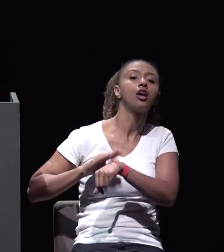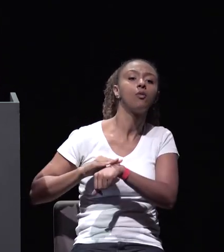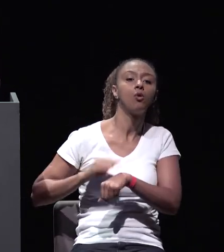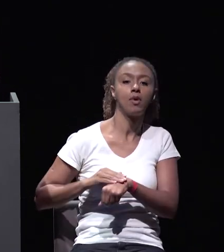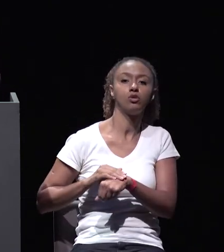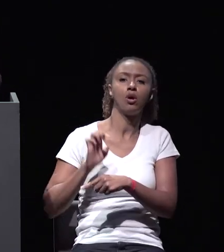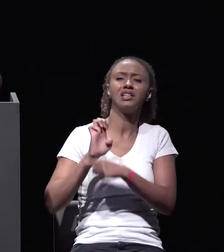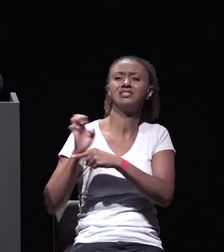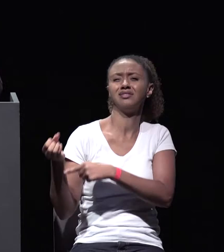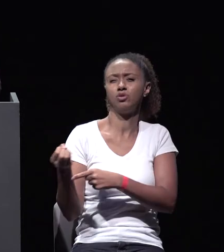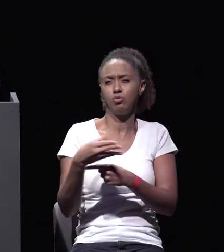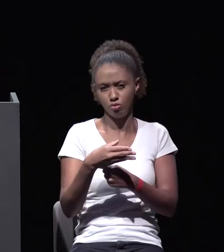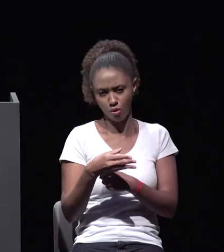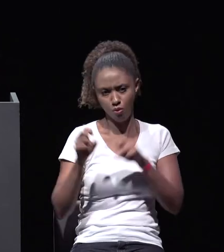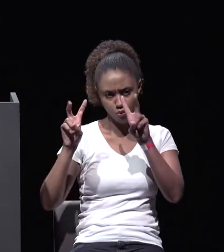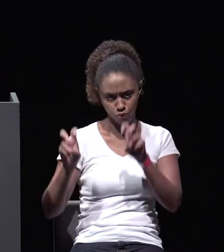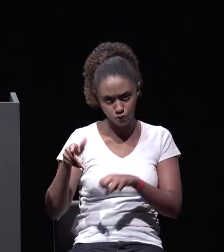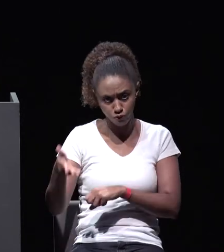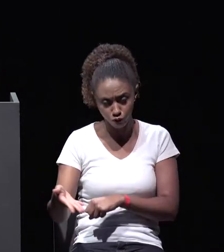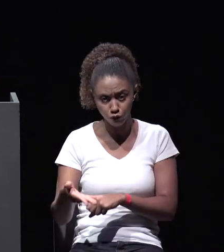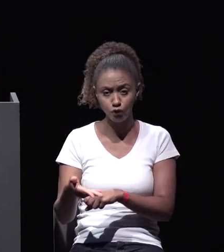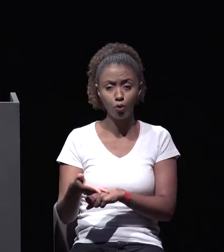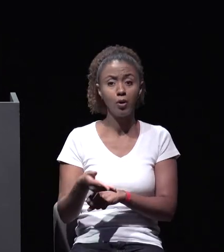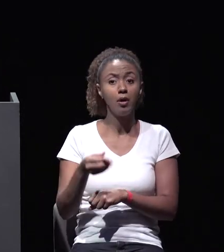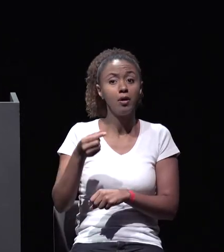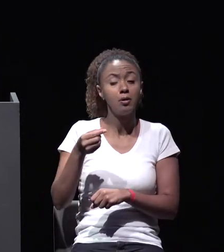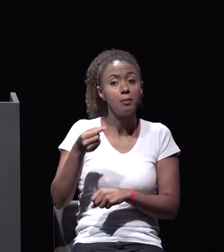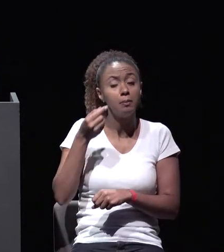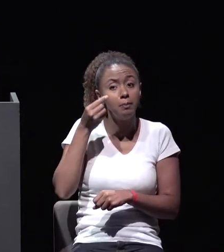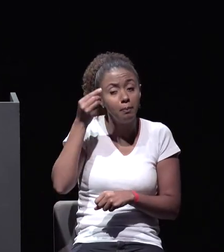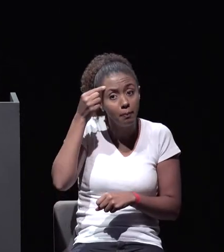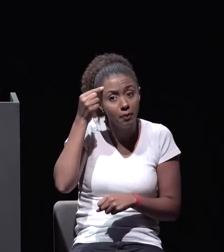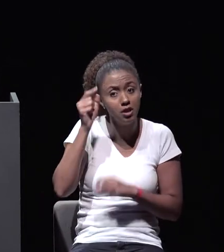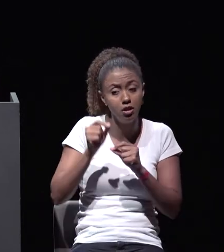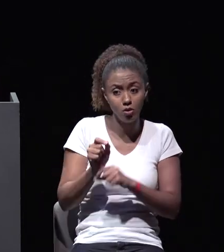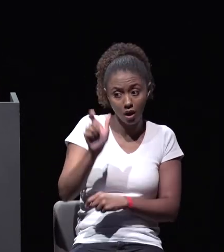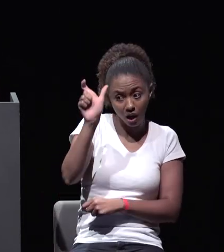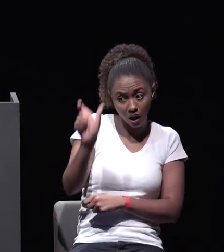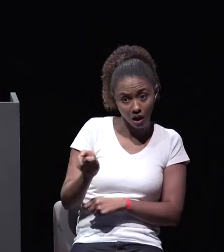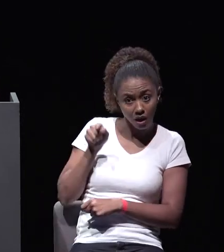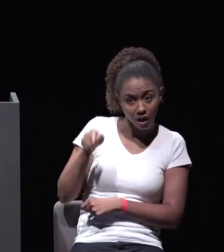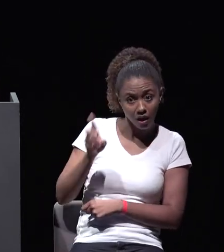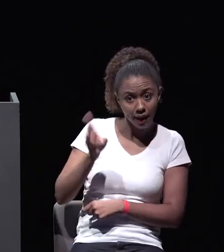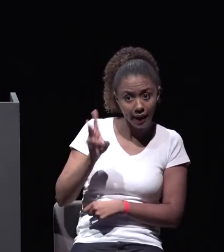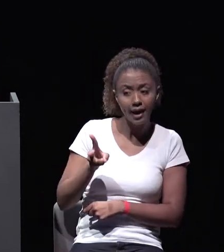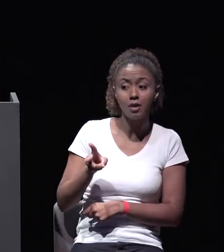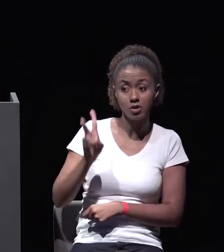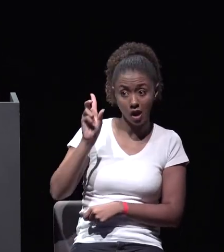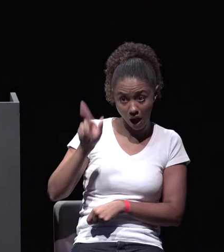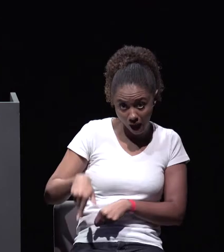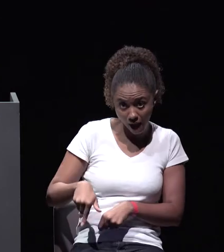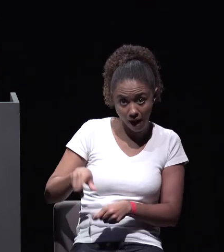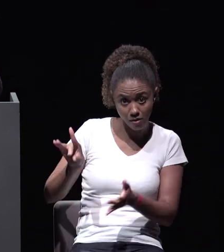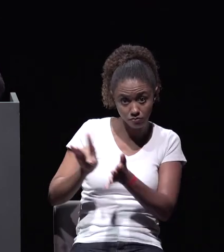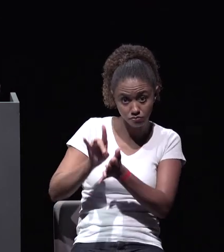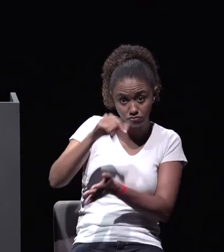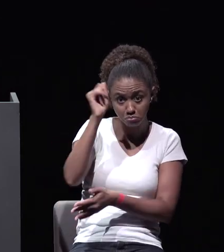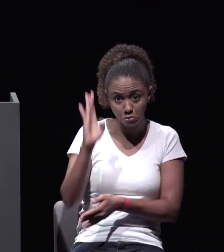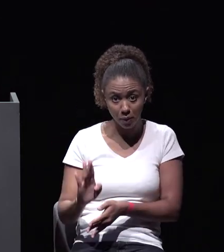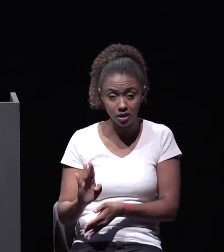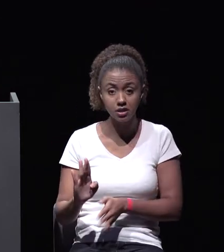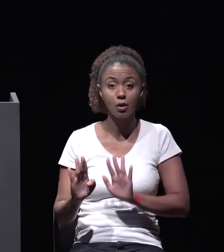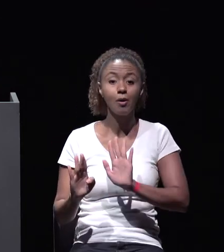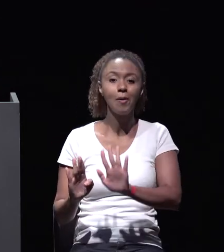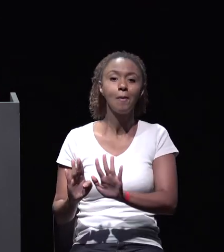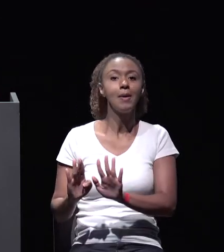ou procurar nesse personagem uma possível matriz brasileira mas também com o intuito de dizer que essa que a miscigenação